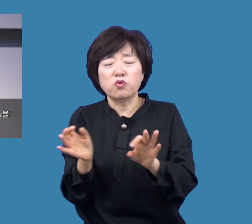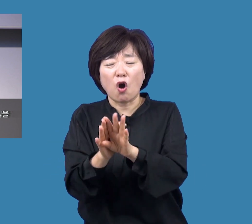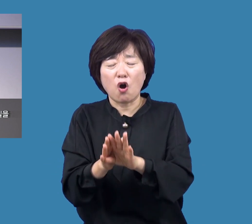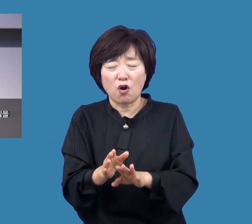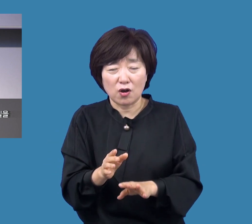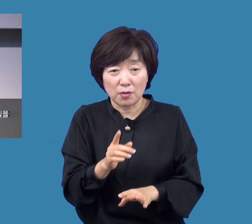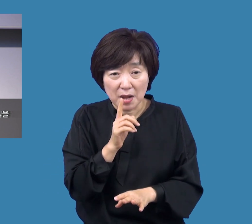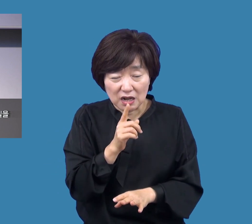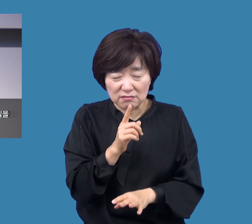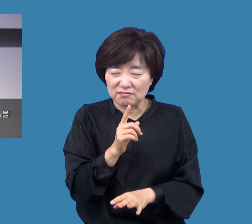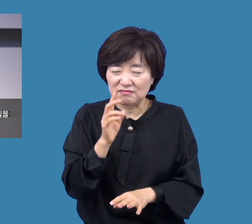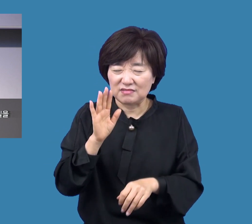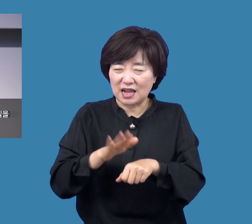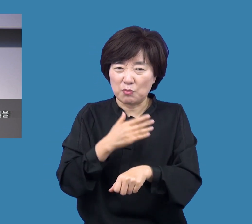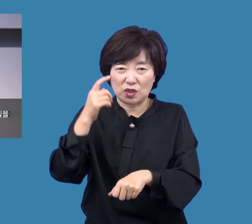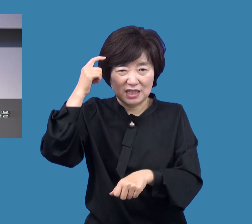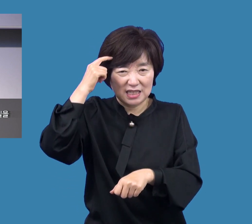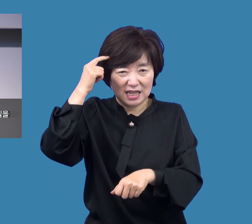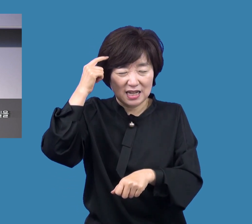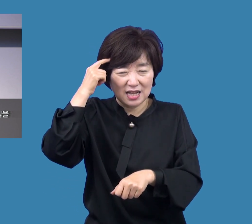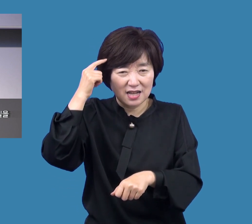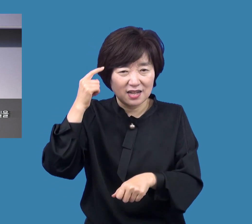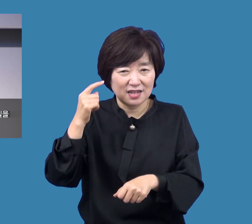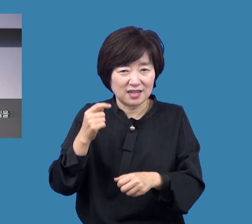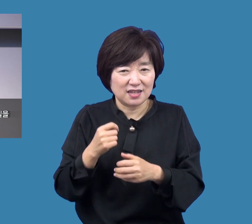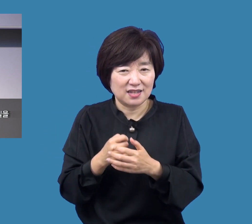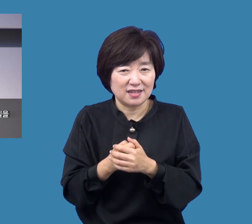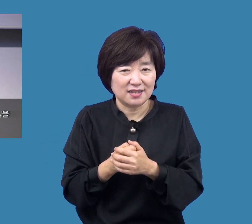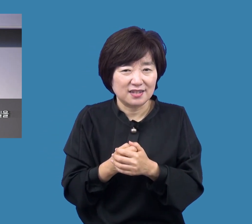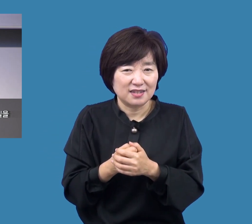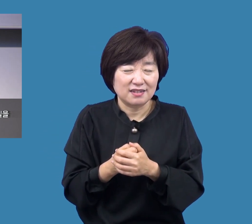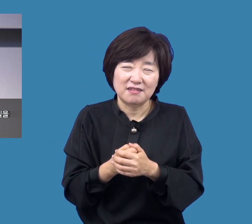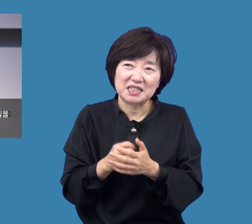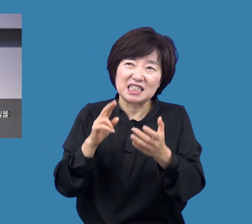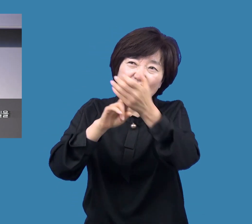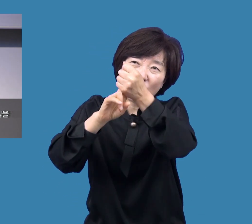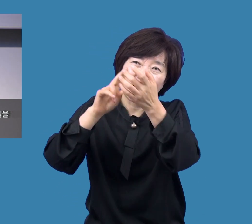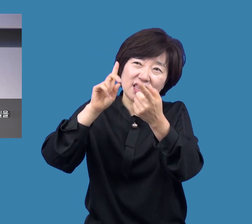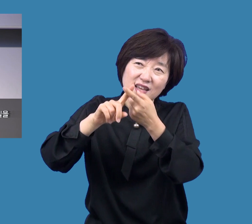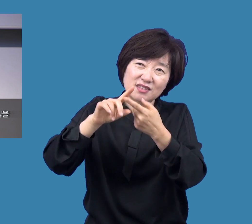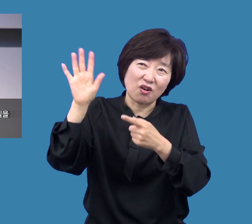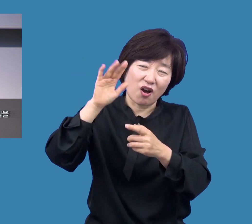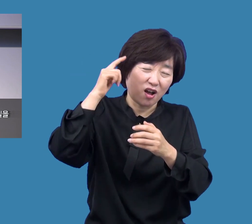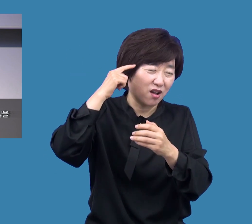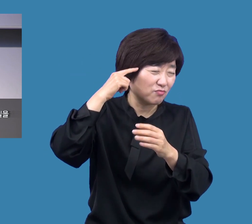아니면 초자연적인 역사에 대한 부정적인 생각이 있다든지, 이러면요 은사가 부어지지 않아요.